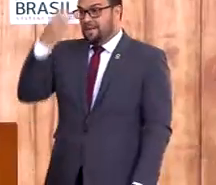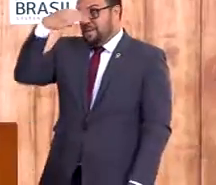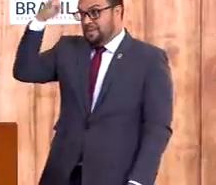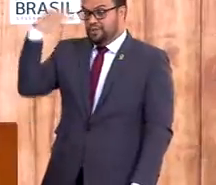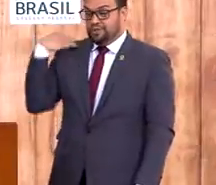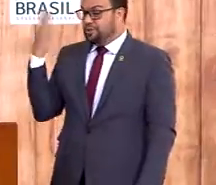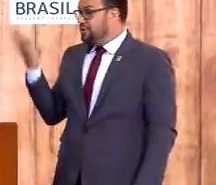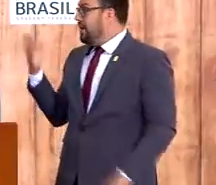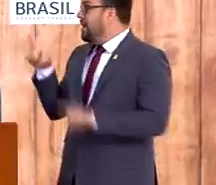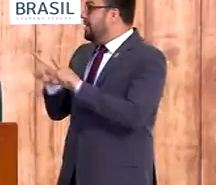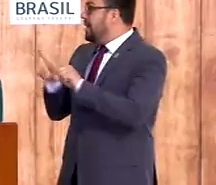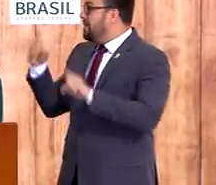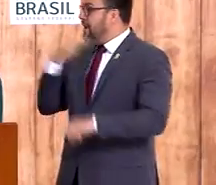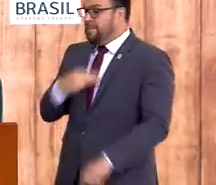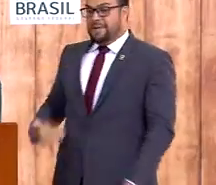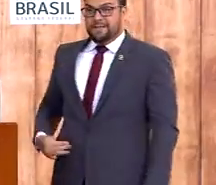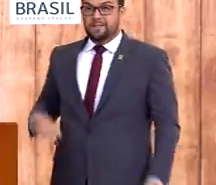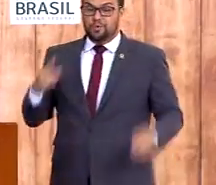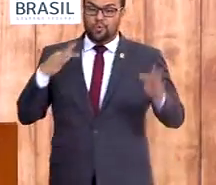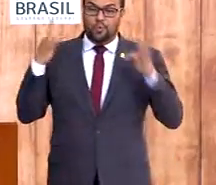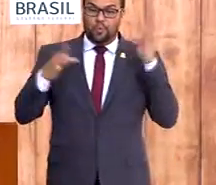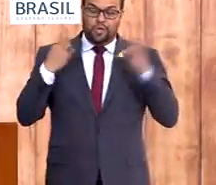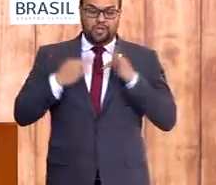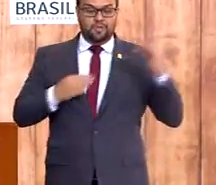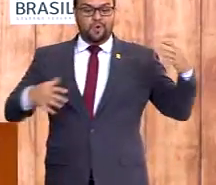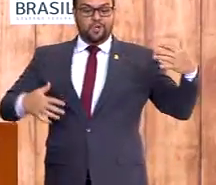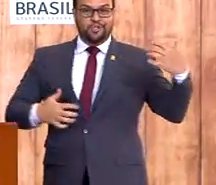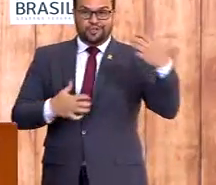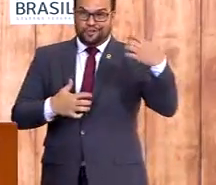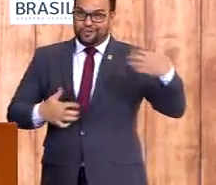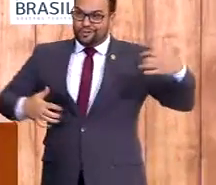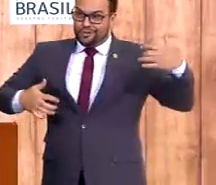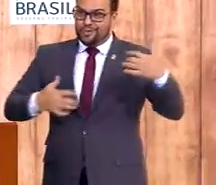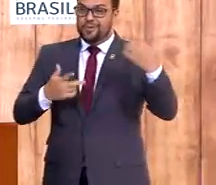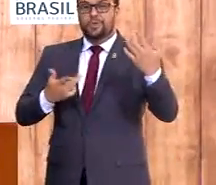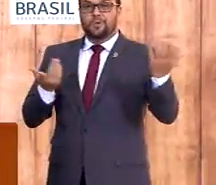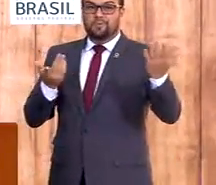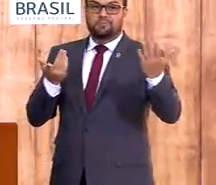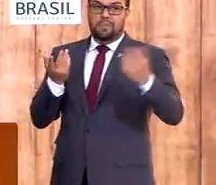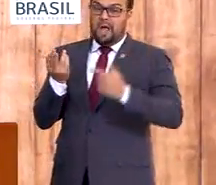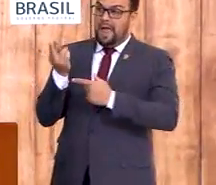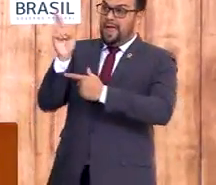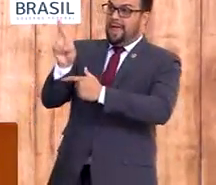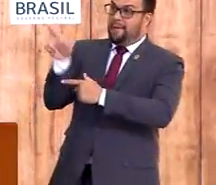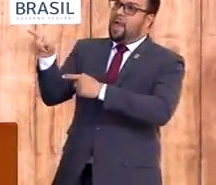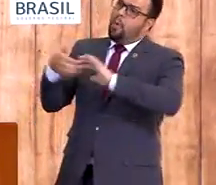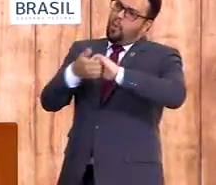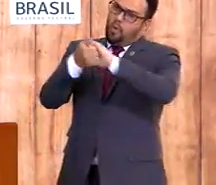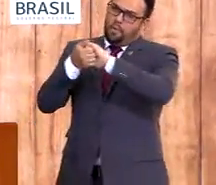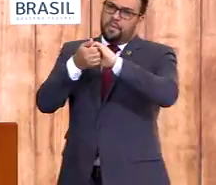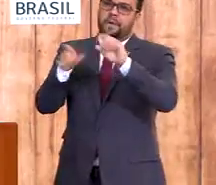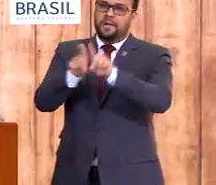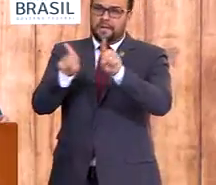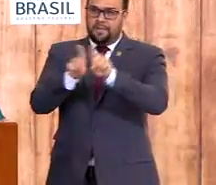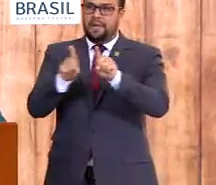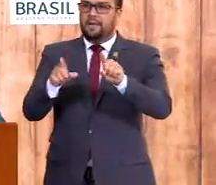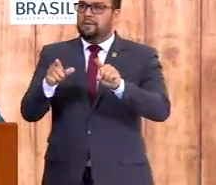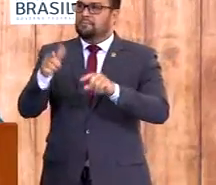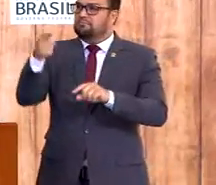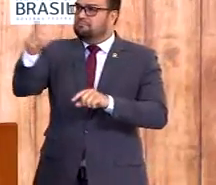bolsonaro nosso Ministro de estado do Turismo Gilson Machado em seu nome comprimento também os demais